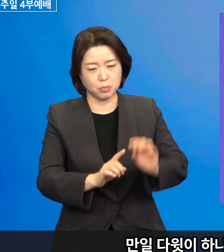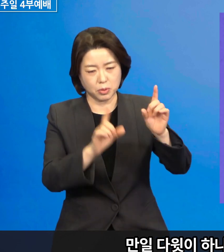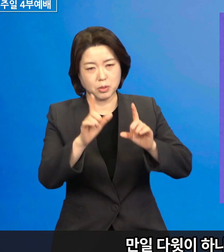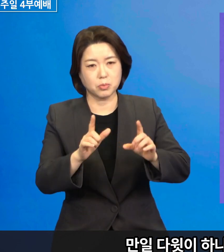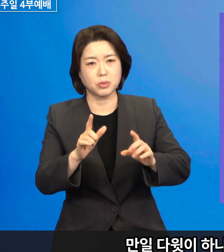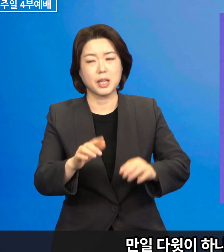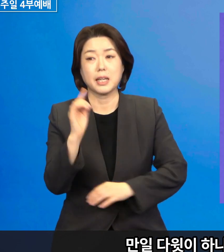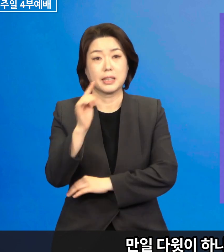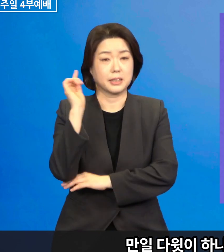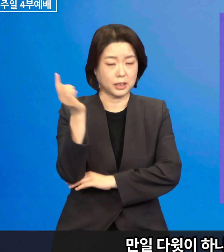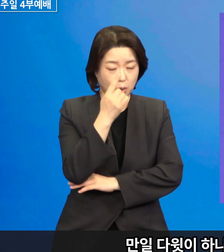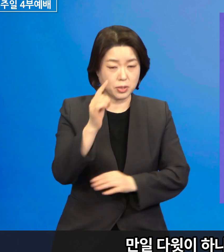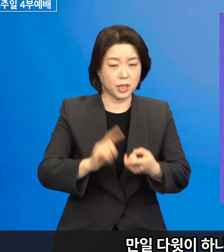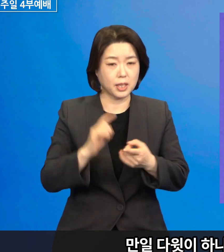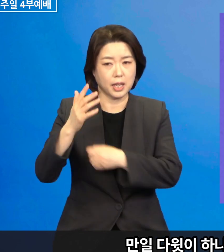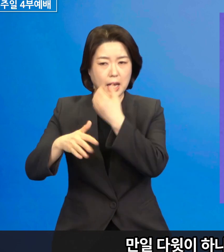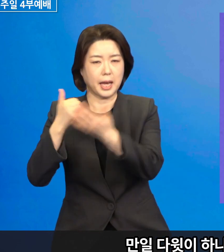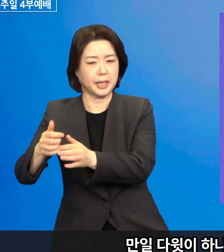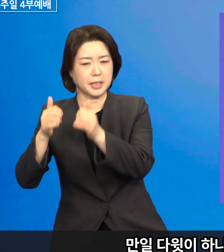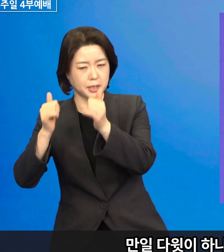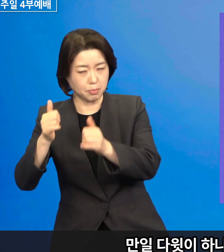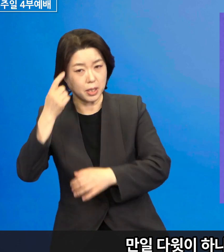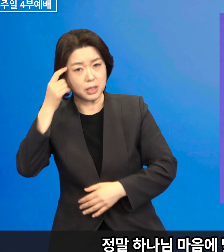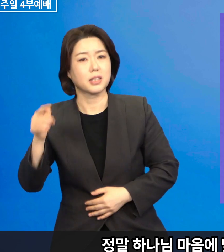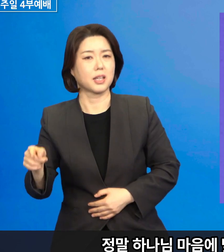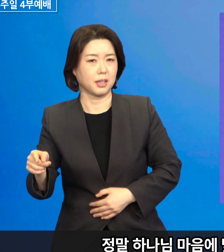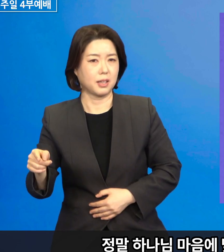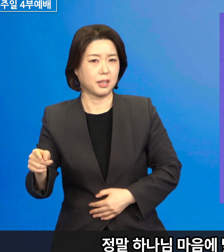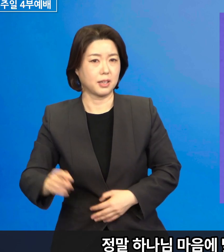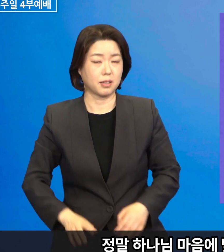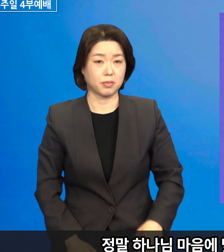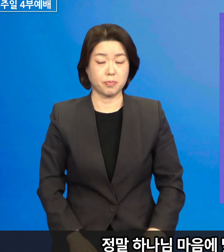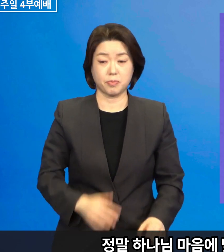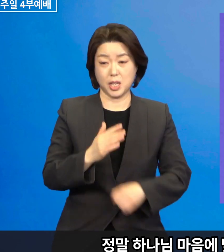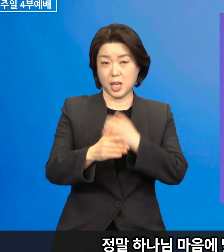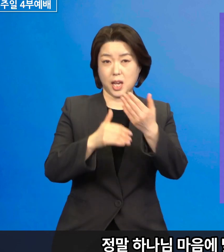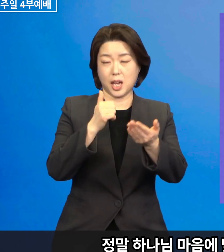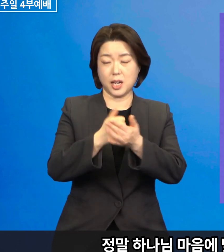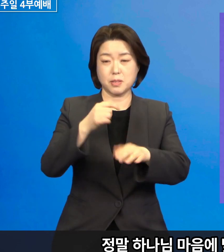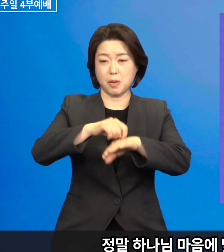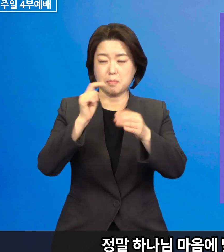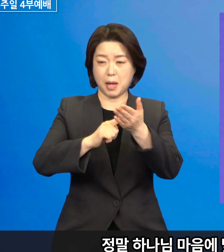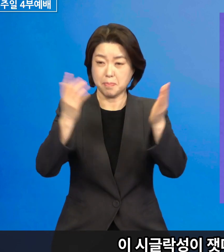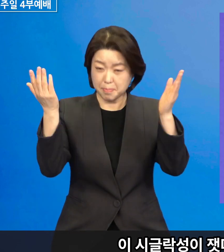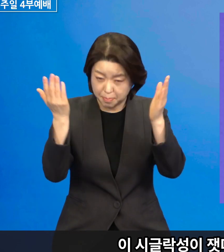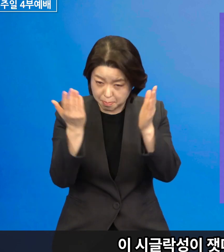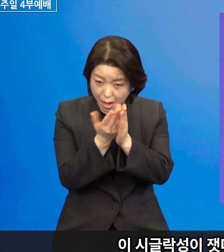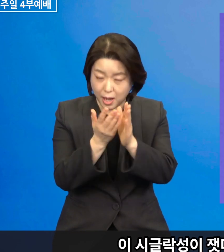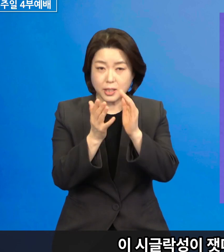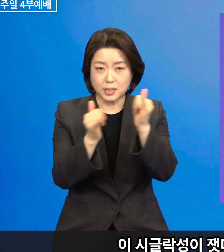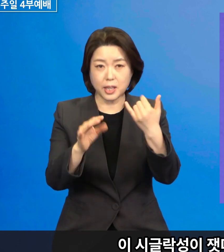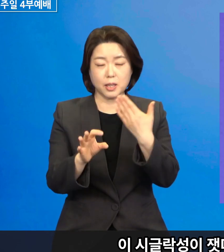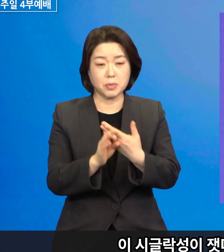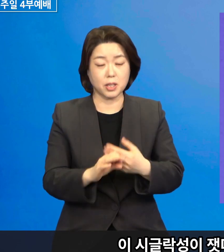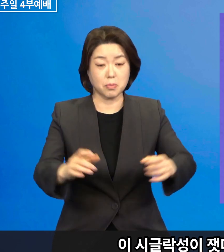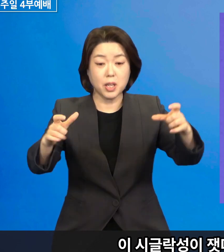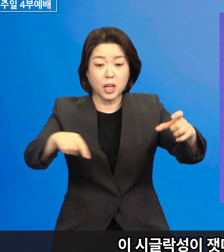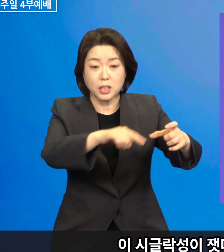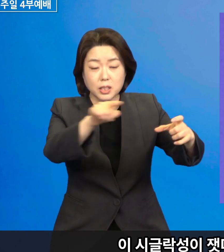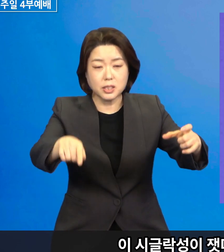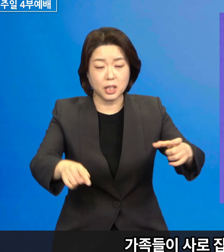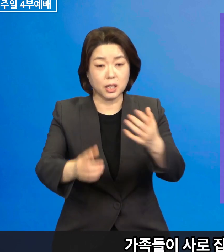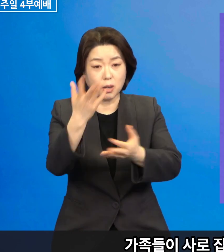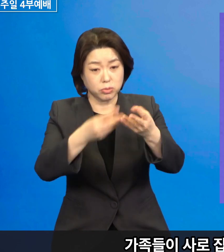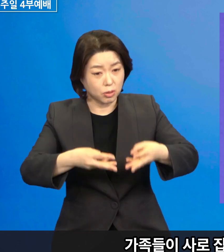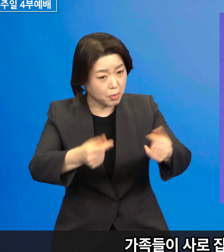심판이다. 만일 다윗이 하나님의 사람이었다면, 정말 하나님 마음에 맞는 사람이라고 한다면 이 시글락 성이 잿더미가 될